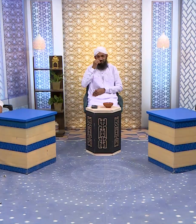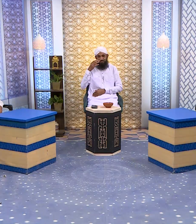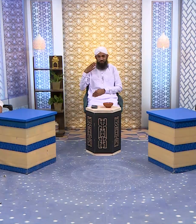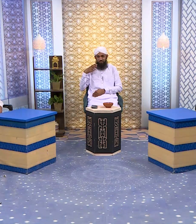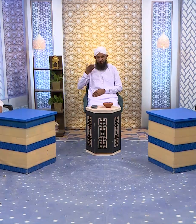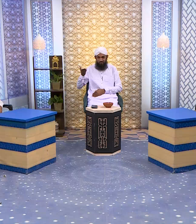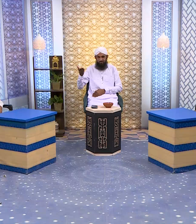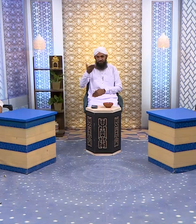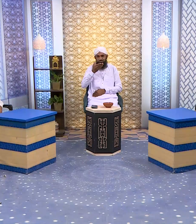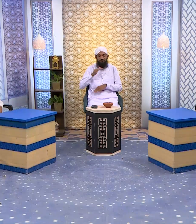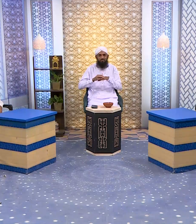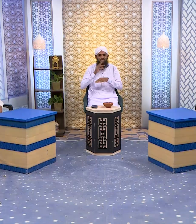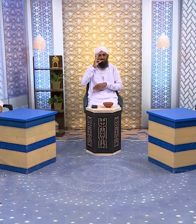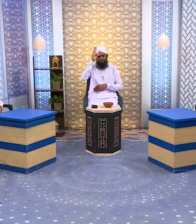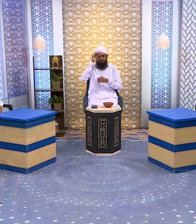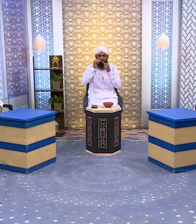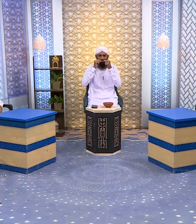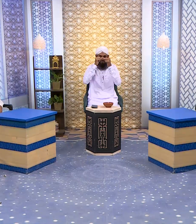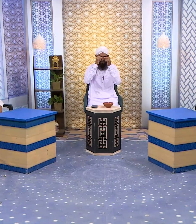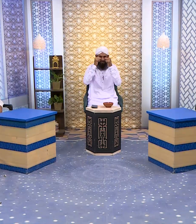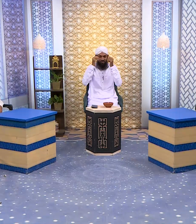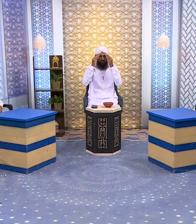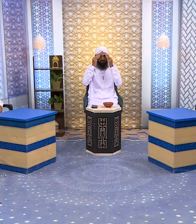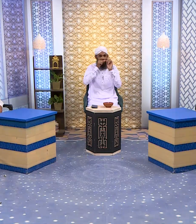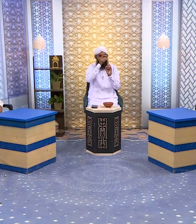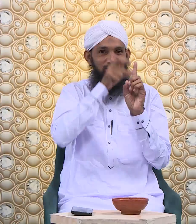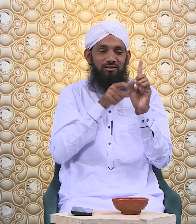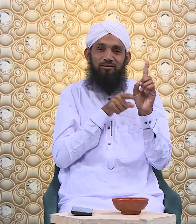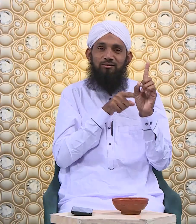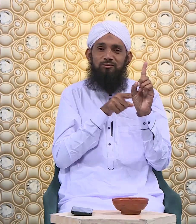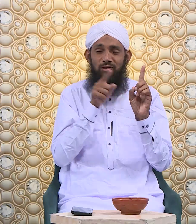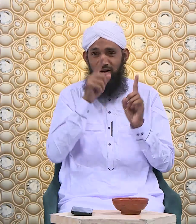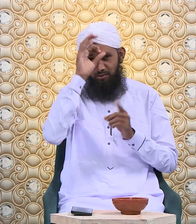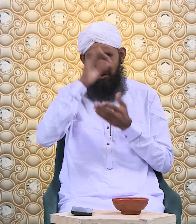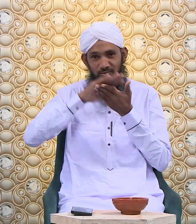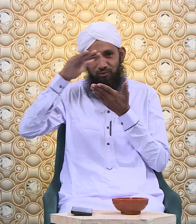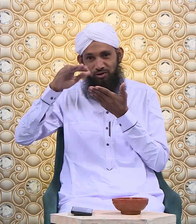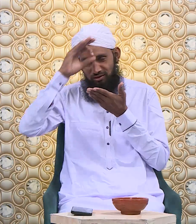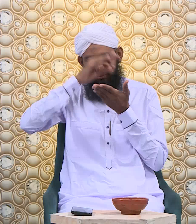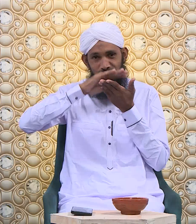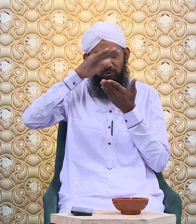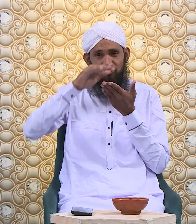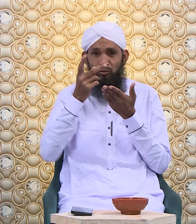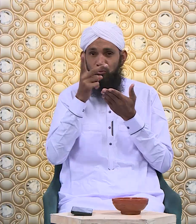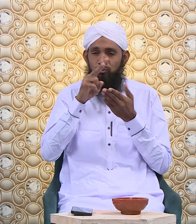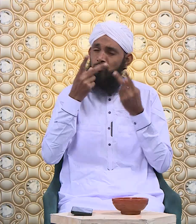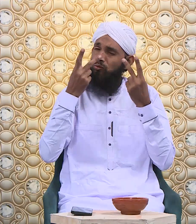اللہ پاک کے حبیب صلی اللہ علیہ وآلہ وسلم حسنین کریمین رضی اللہ تعالی عنہما سے اس قدر